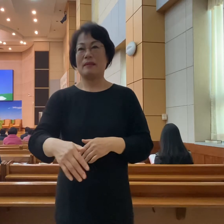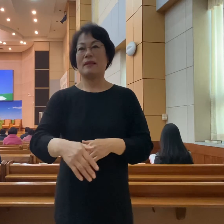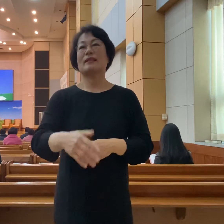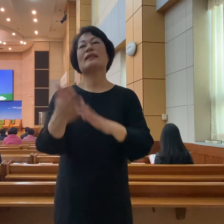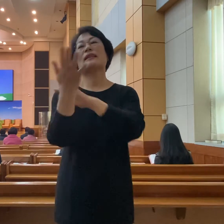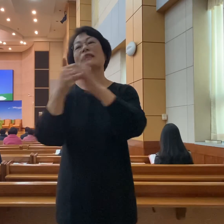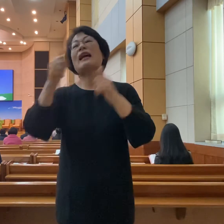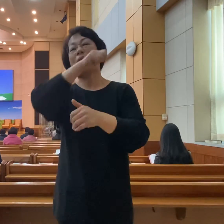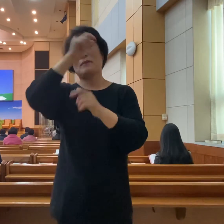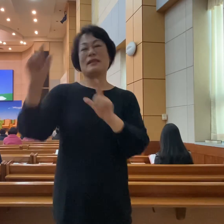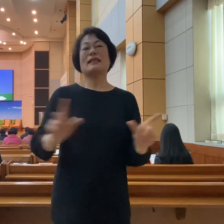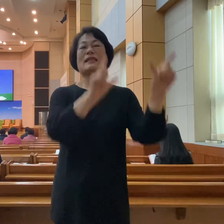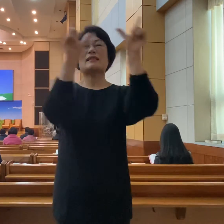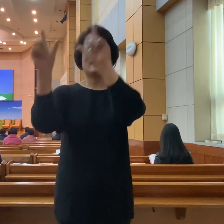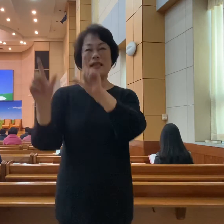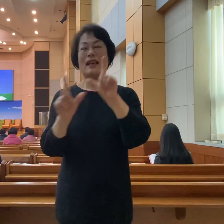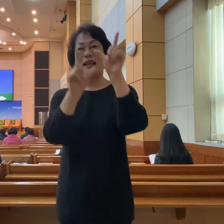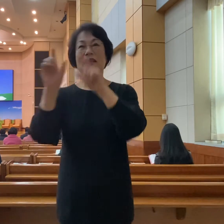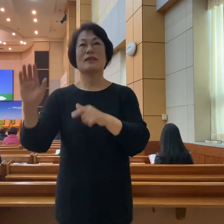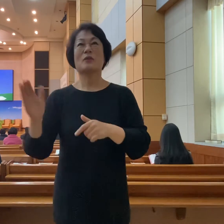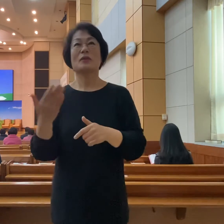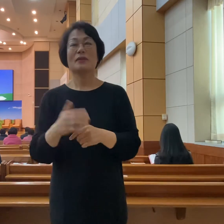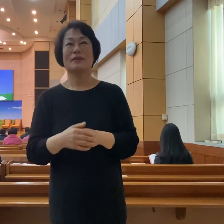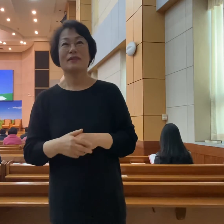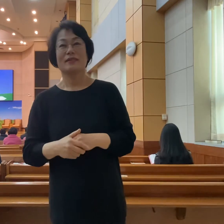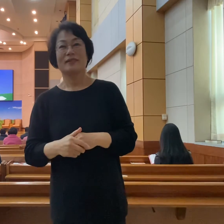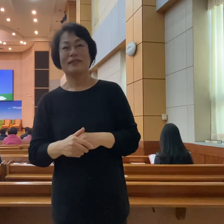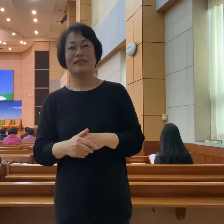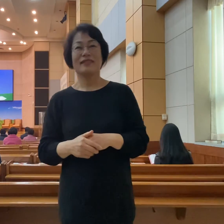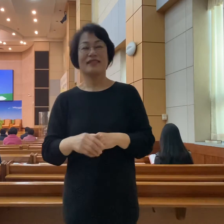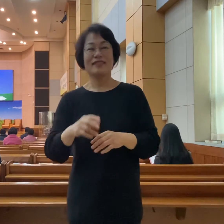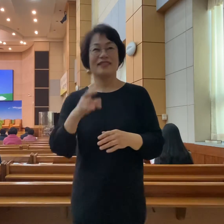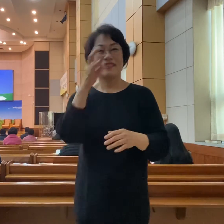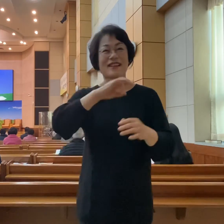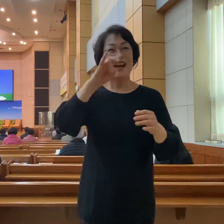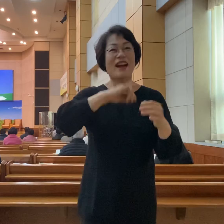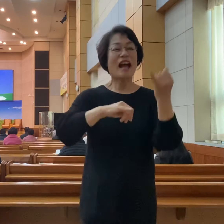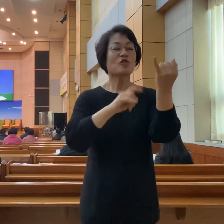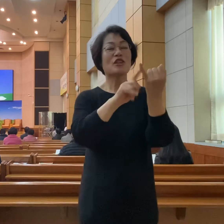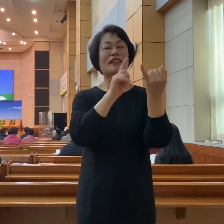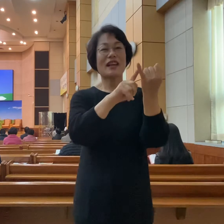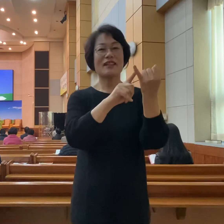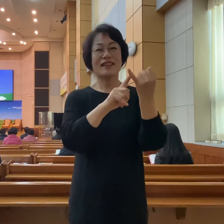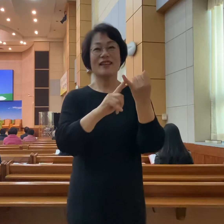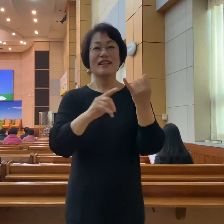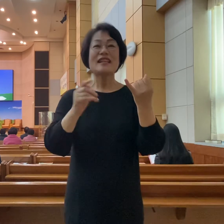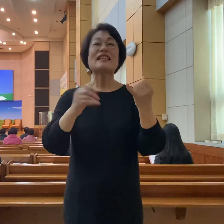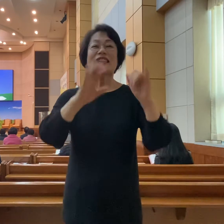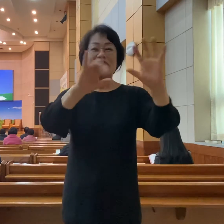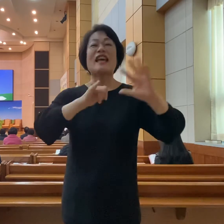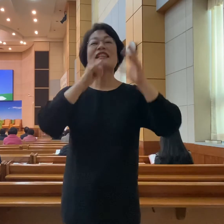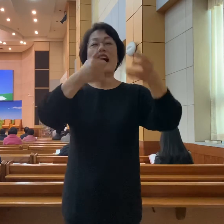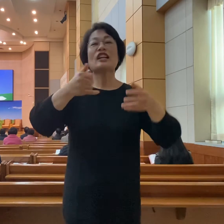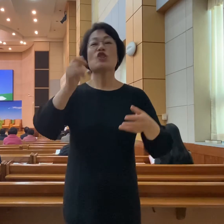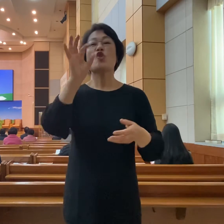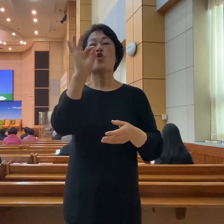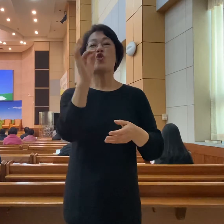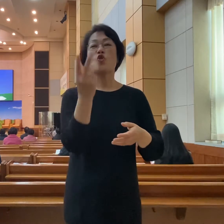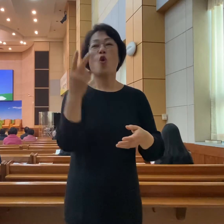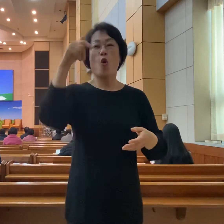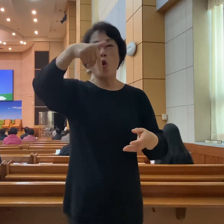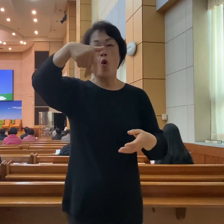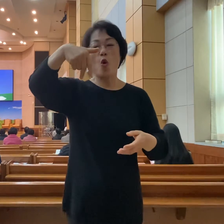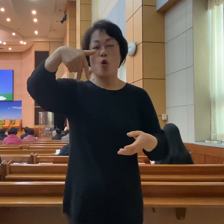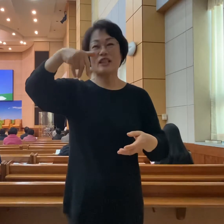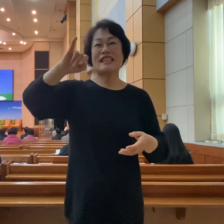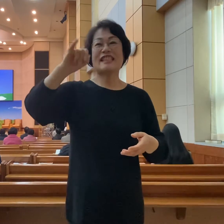인생살이가 우리 누가 가수가 불렀자 요직이라고. 정말 요직이 누가 잘된 것 같았는데 보니까 이게